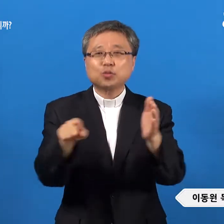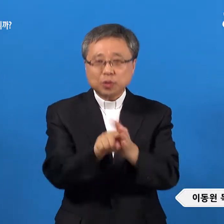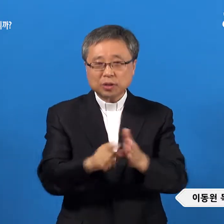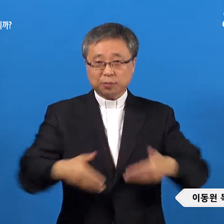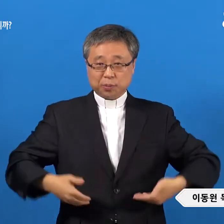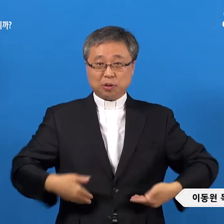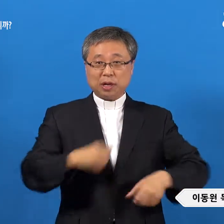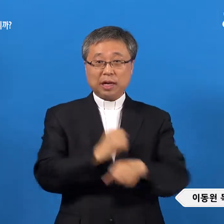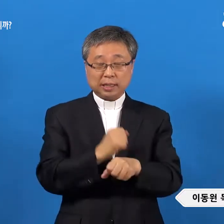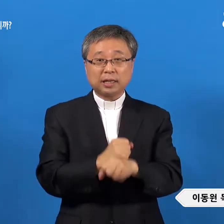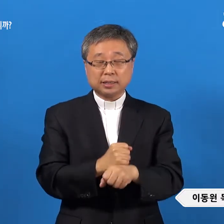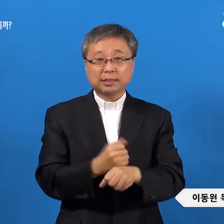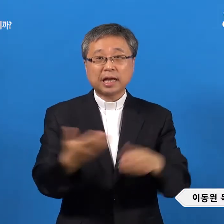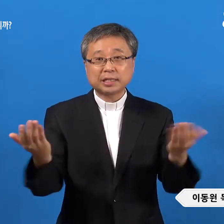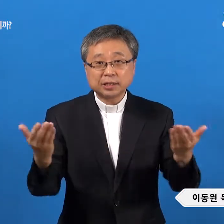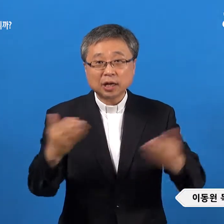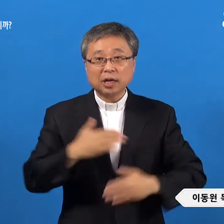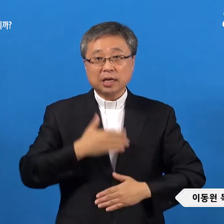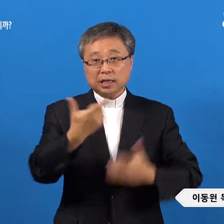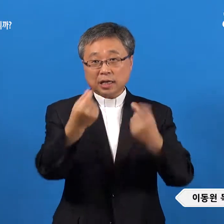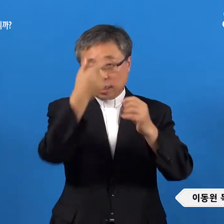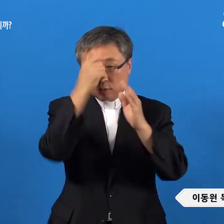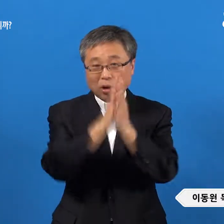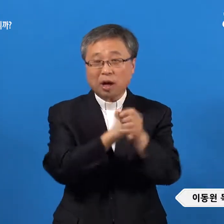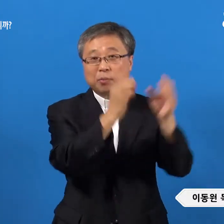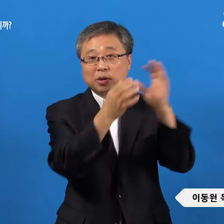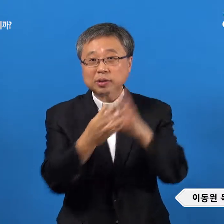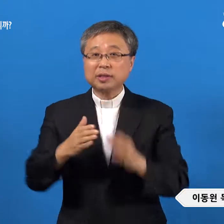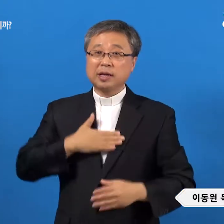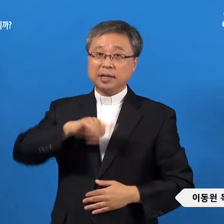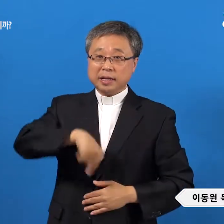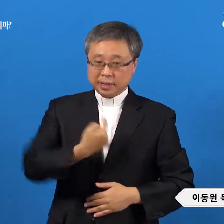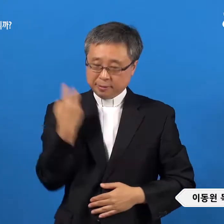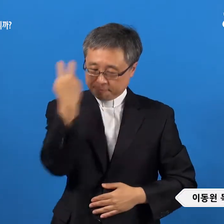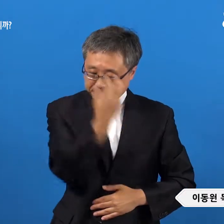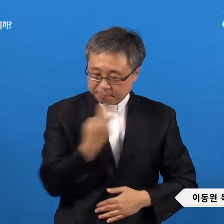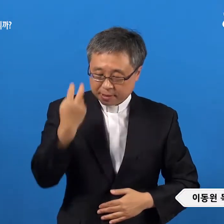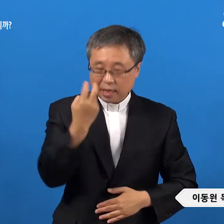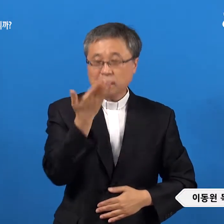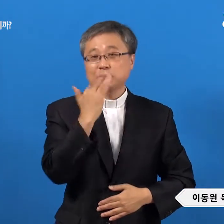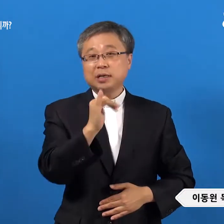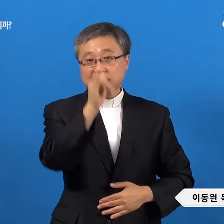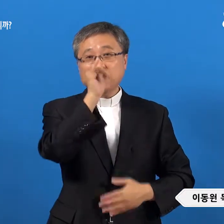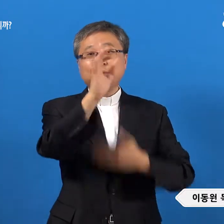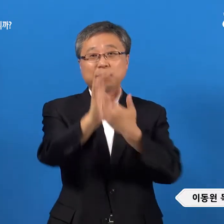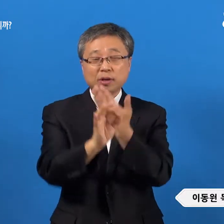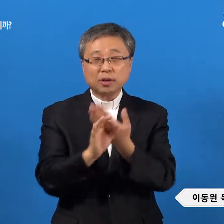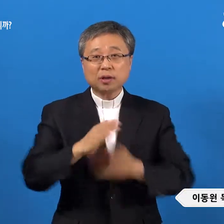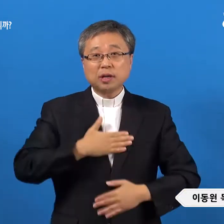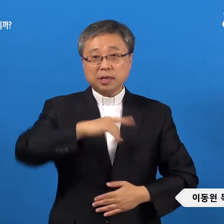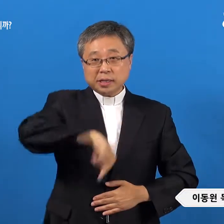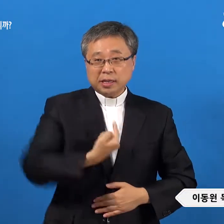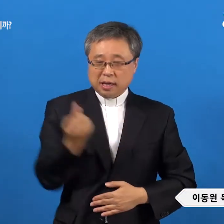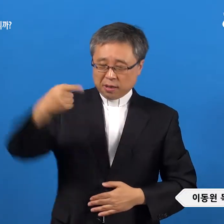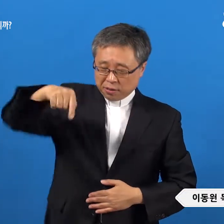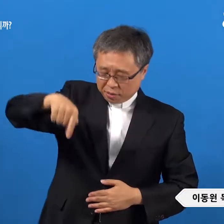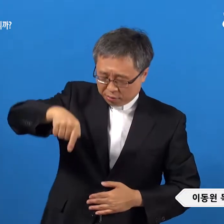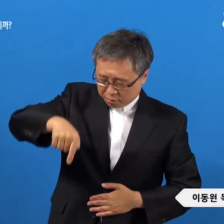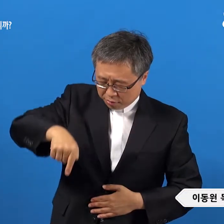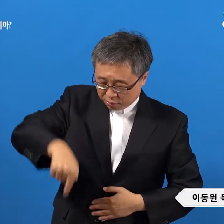필요하다는 것입니다. 이렇게 기도하면서 우리가 내 자신을 성찰할 수가 있다면 자신의 깊숙한 내면을 돌아보면서